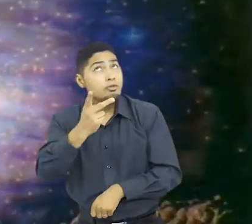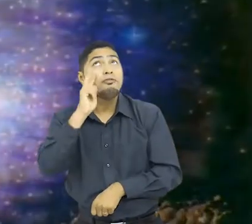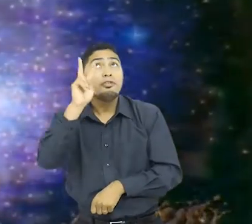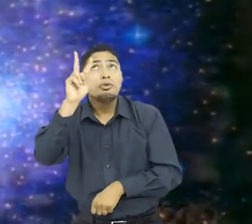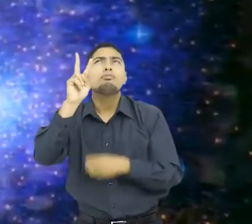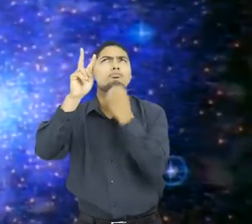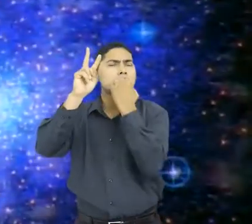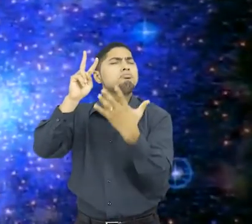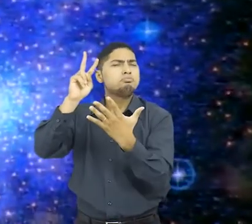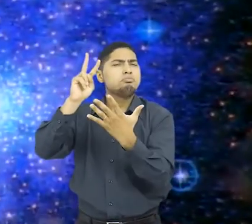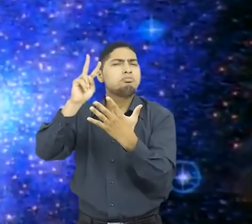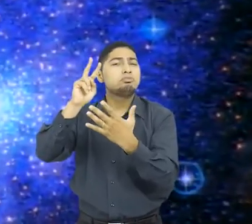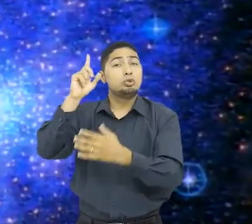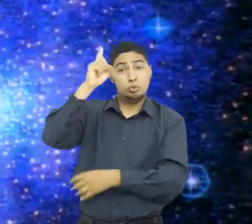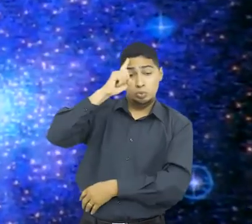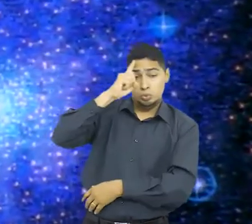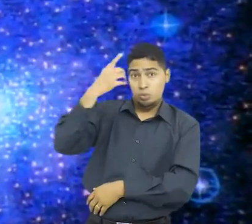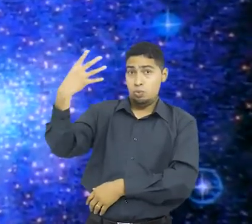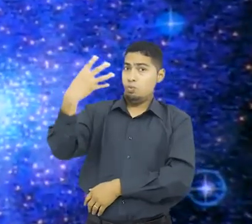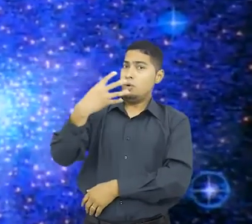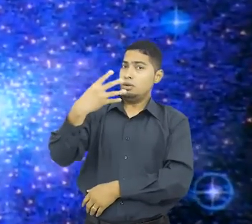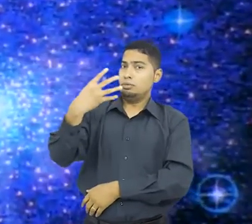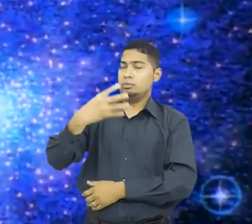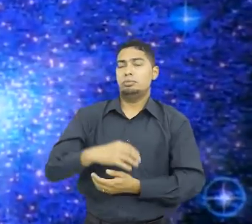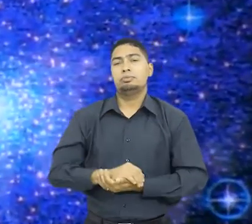bom, e foi a noite e a manhã do quarto dia.